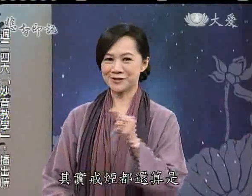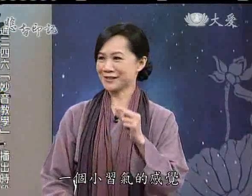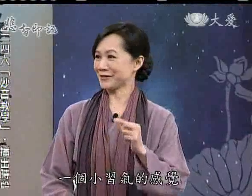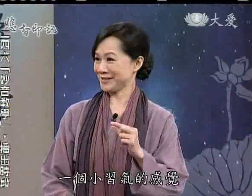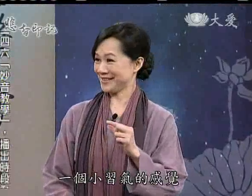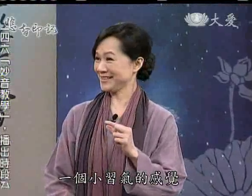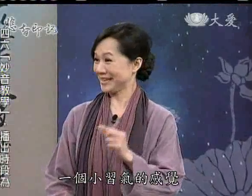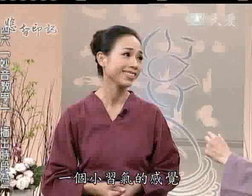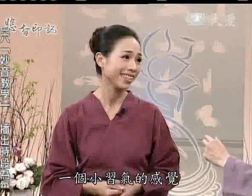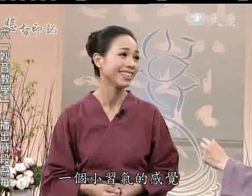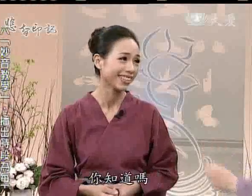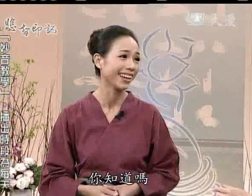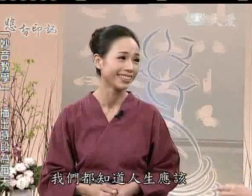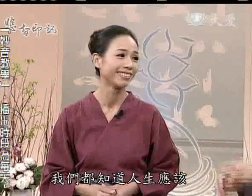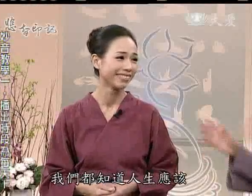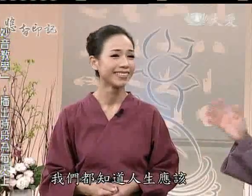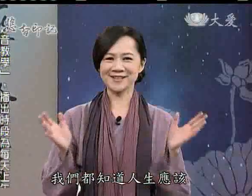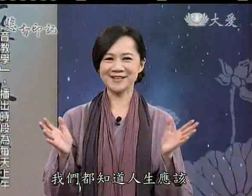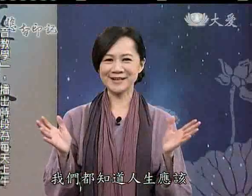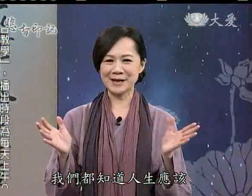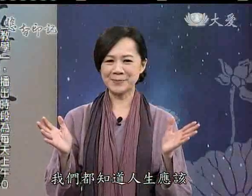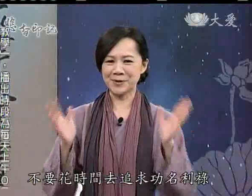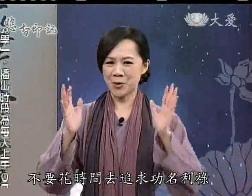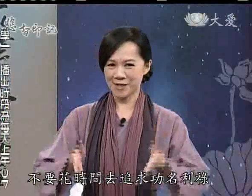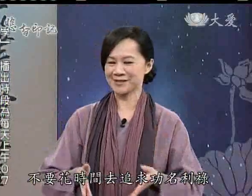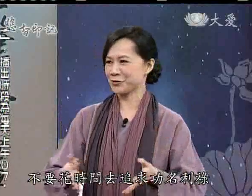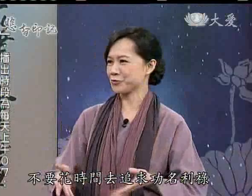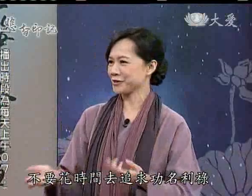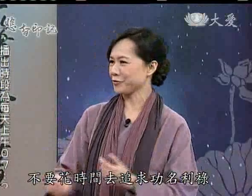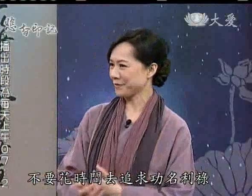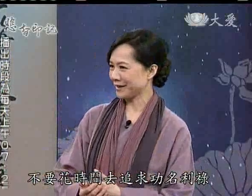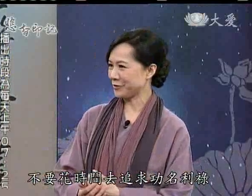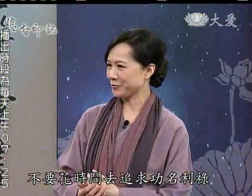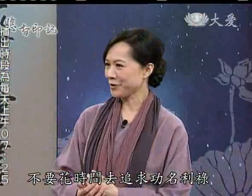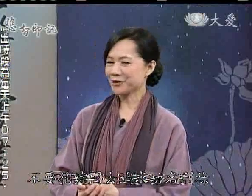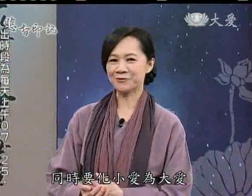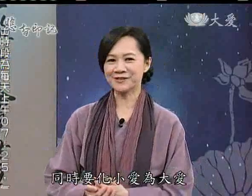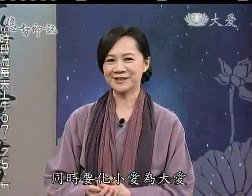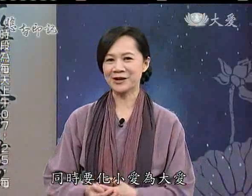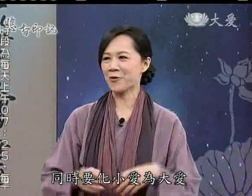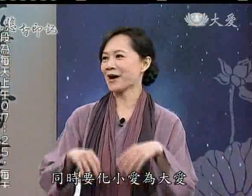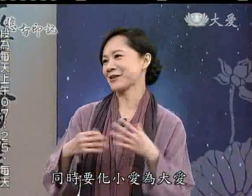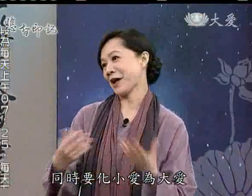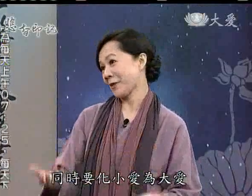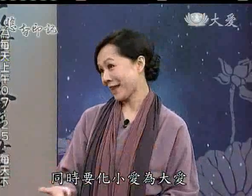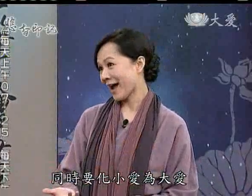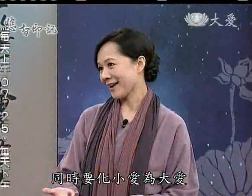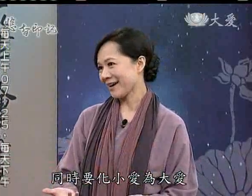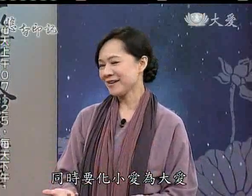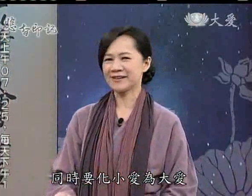一个小习气的感觉，你知道，我们都知道人生应该不要花时间去追求功名利禄，同时呢要化小爱为大爱啦。可你